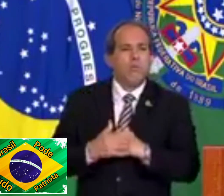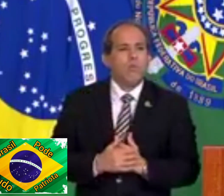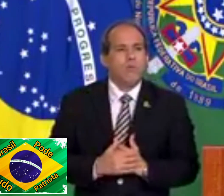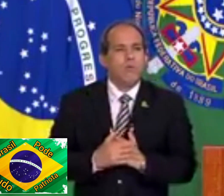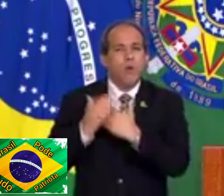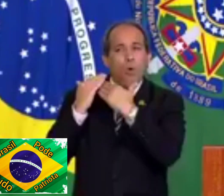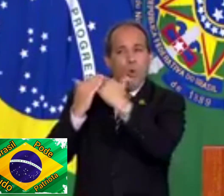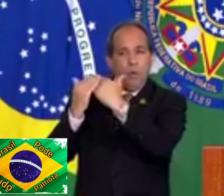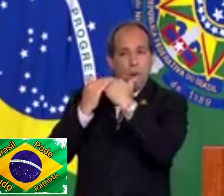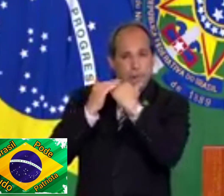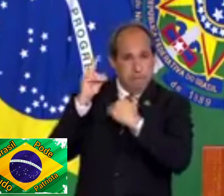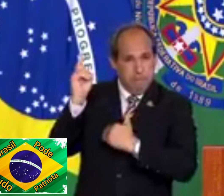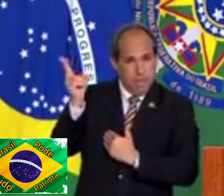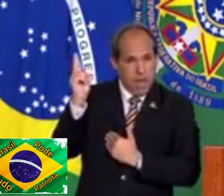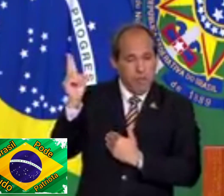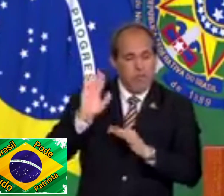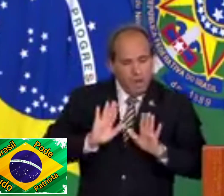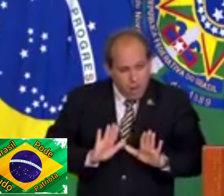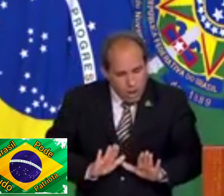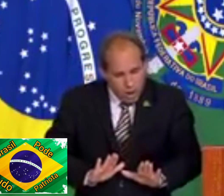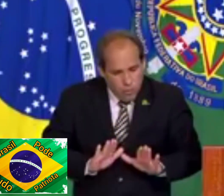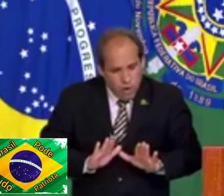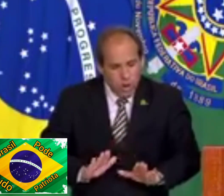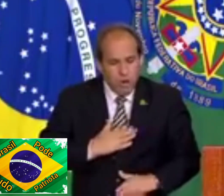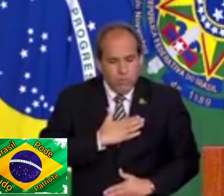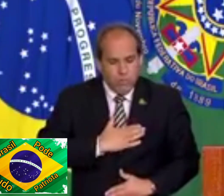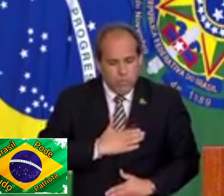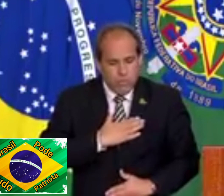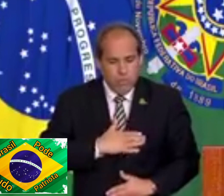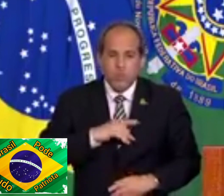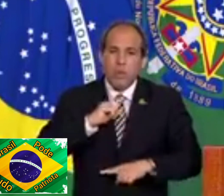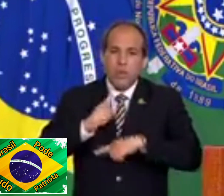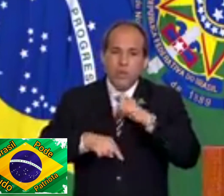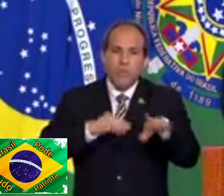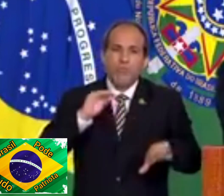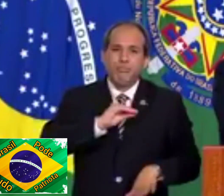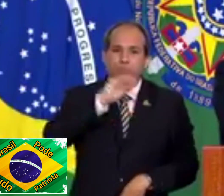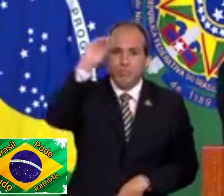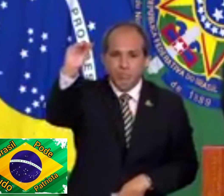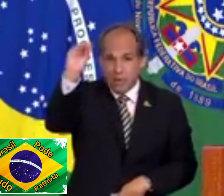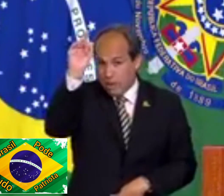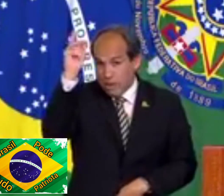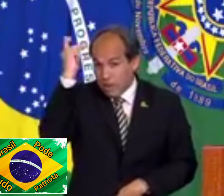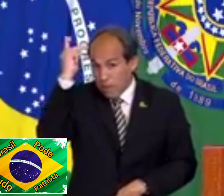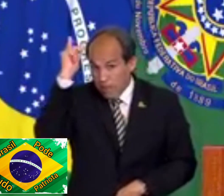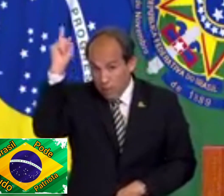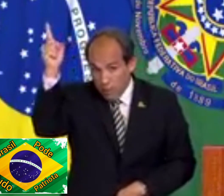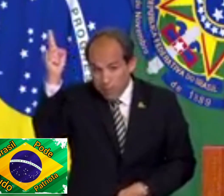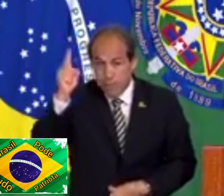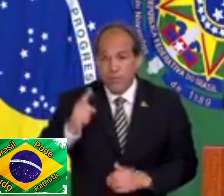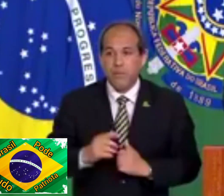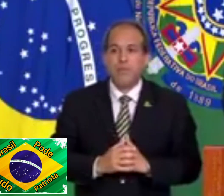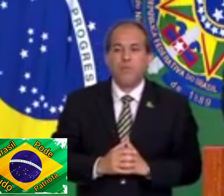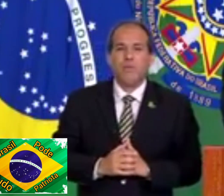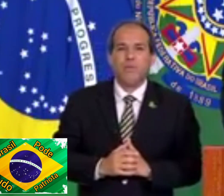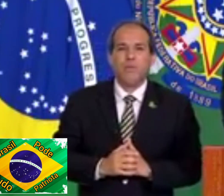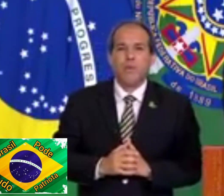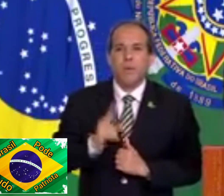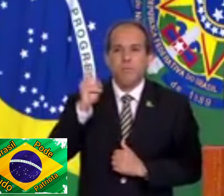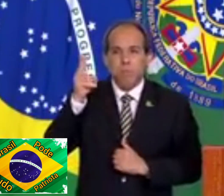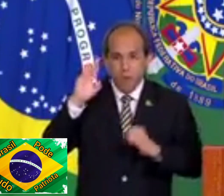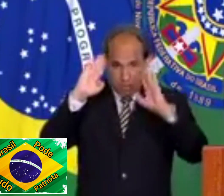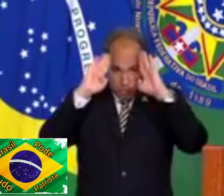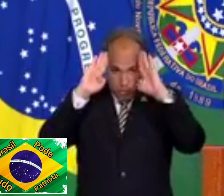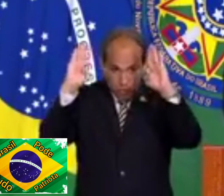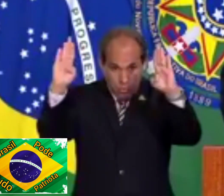e tentava me acalmar. Fui para São Paulo. Do